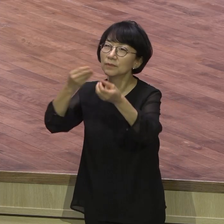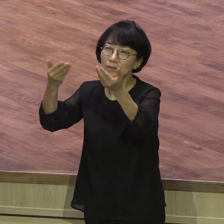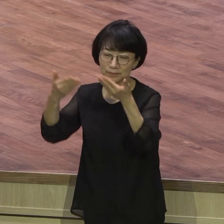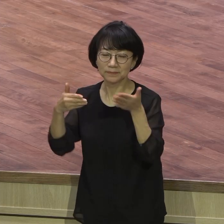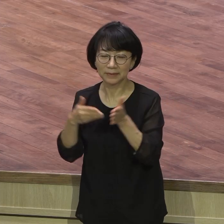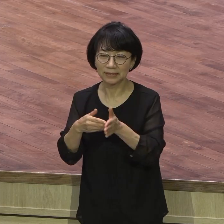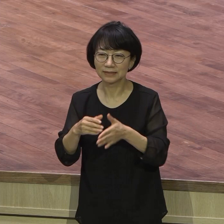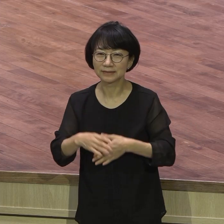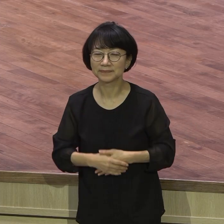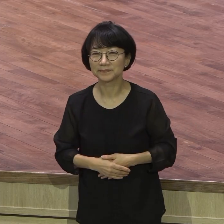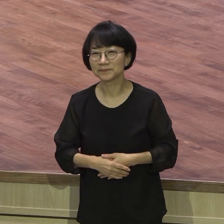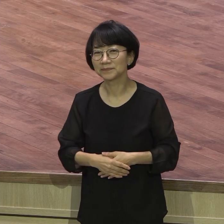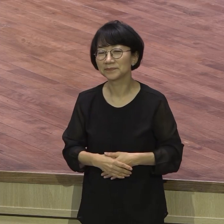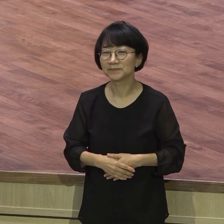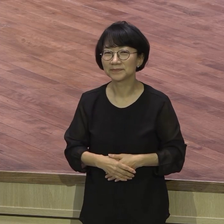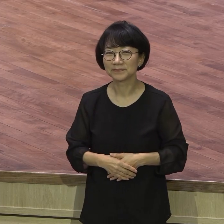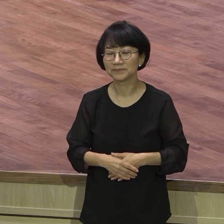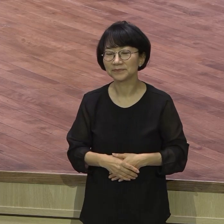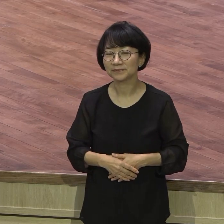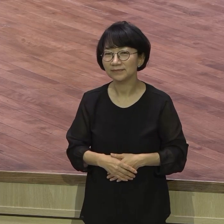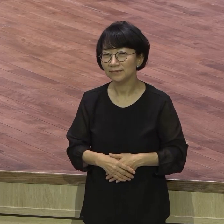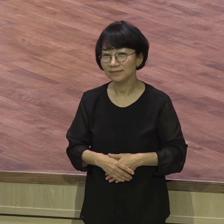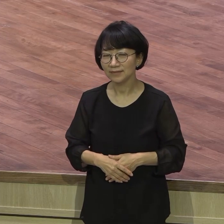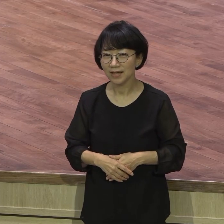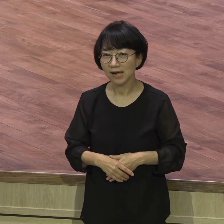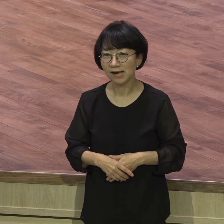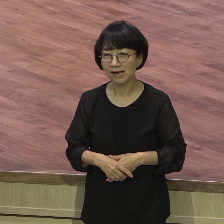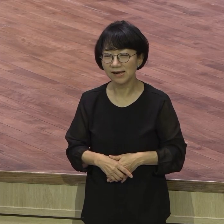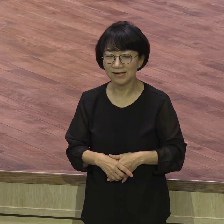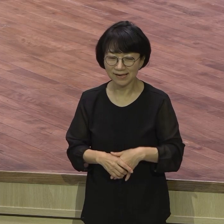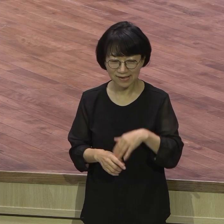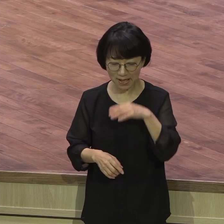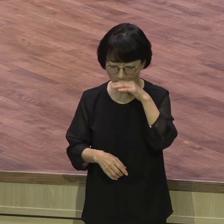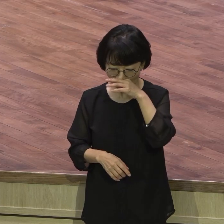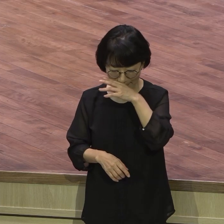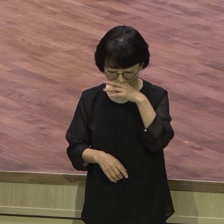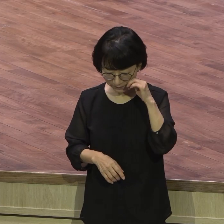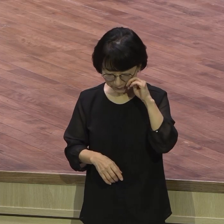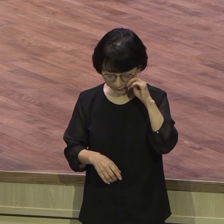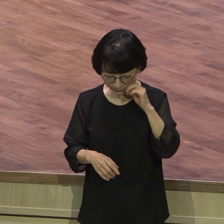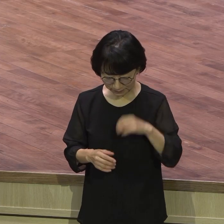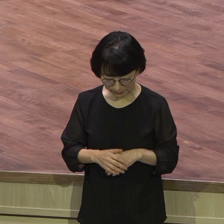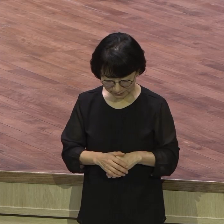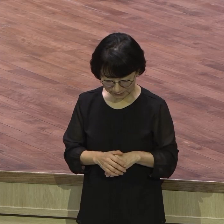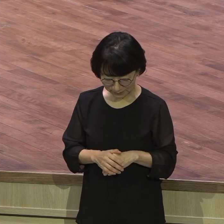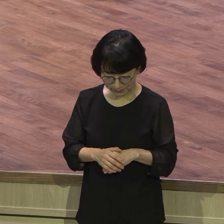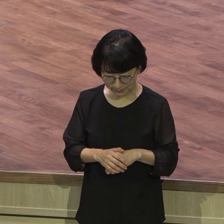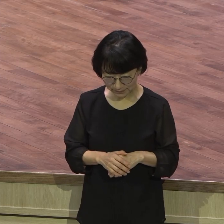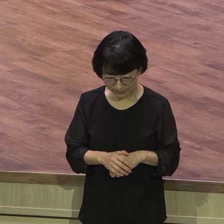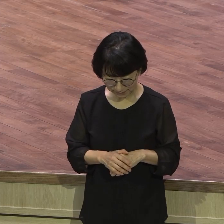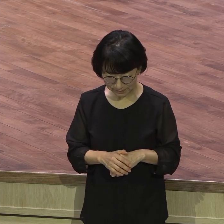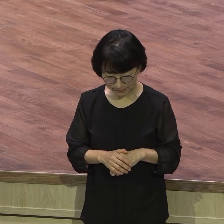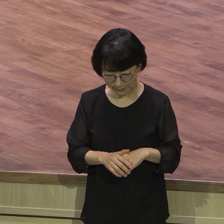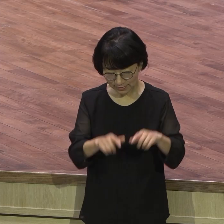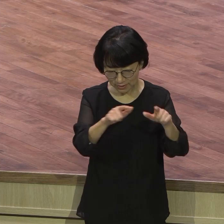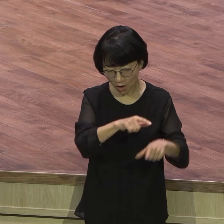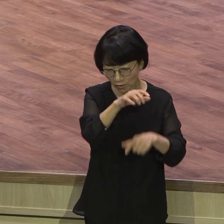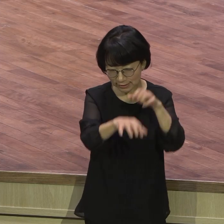여러분 그래서 현장을 가면 거기야 거기 어디서 모든 검은 보압 막 해내는 거예요 그냥